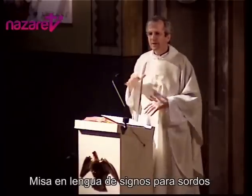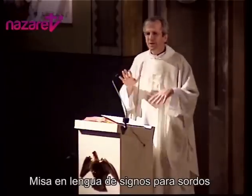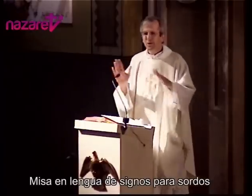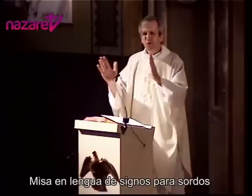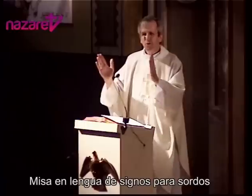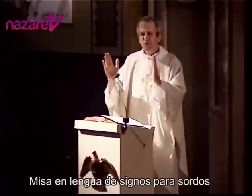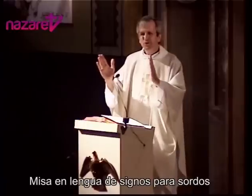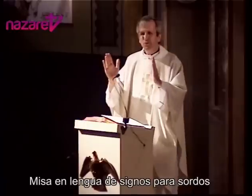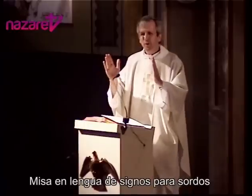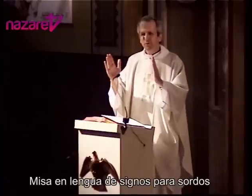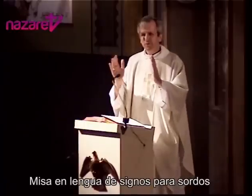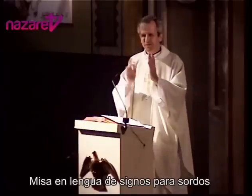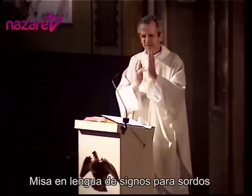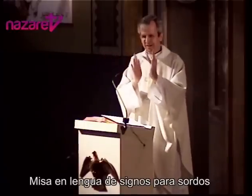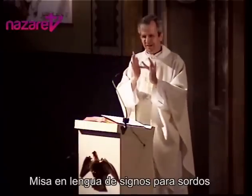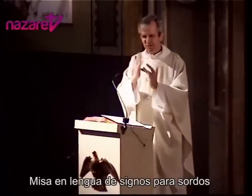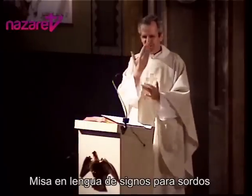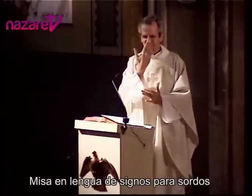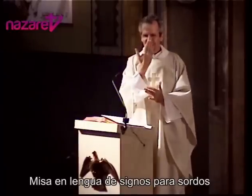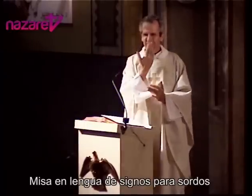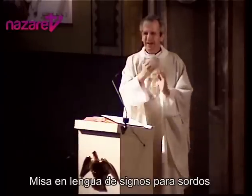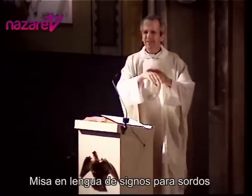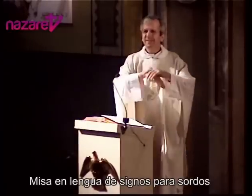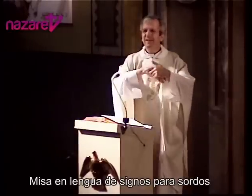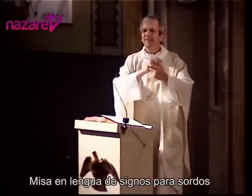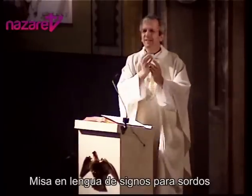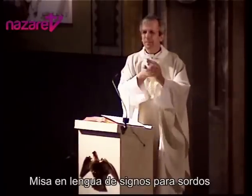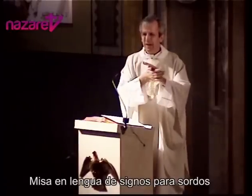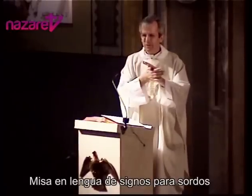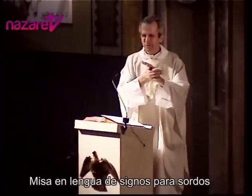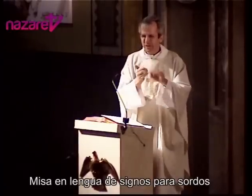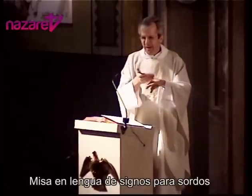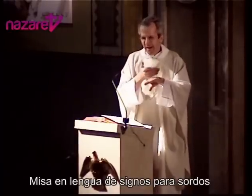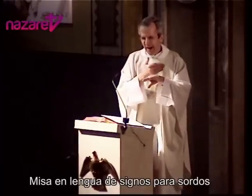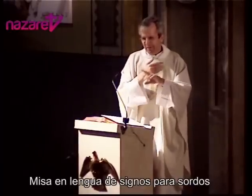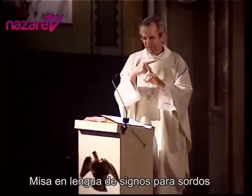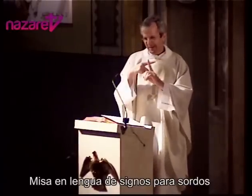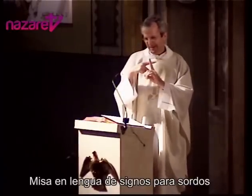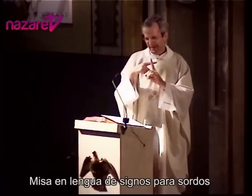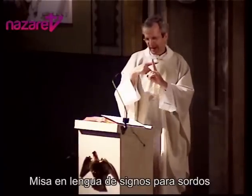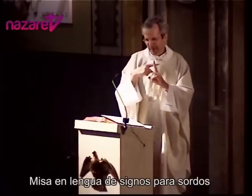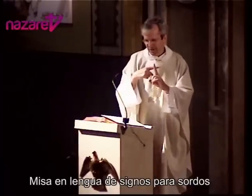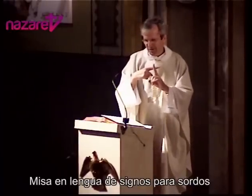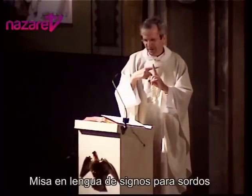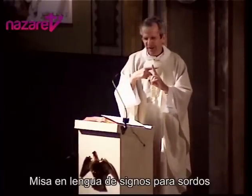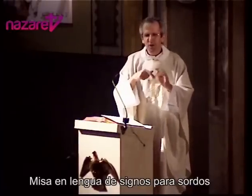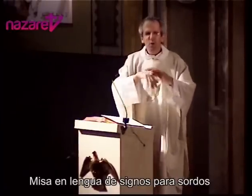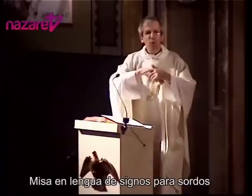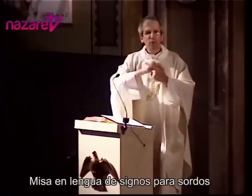Nos situamos Jesús delante de Pilatos, antes de la pasión. Cuando